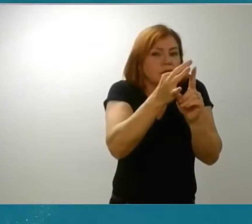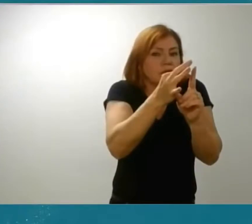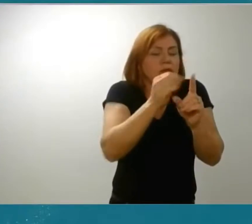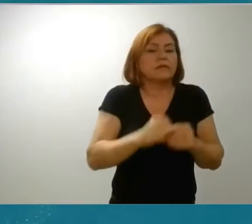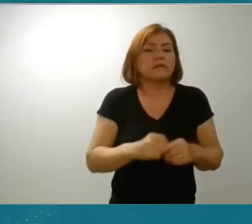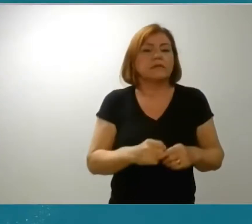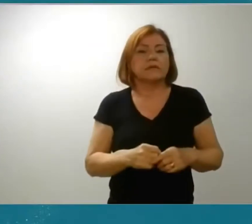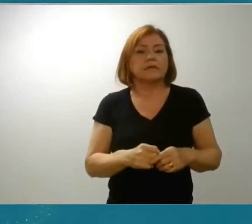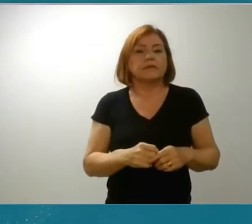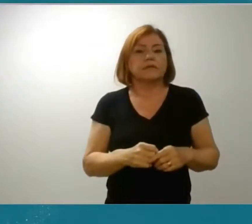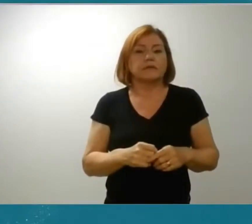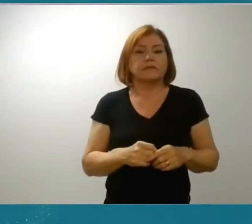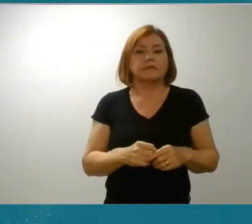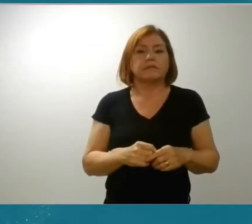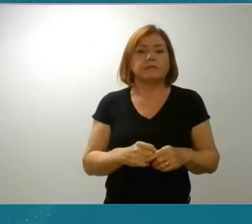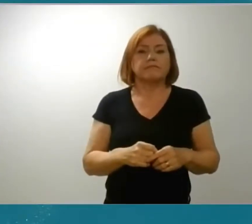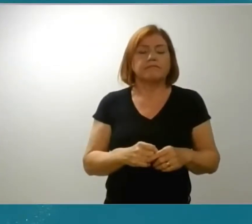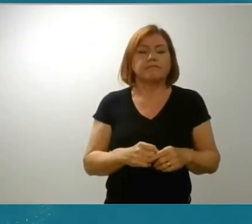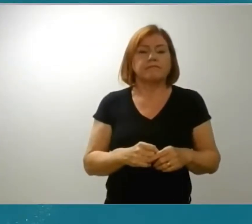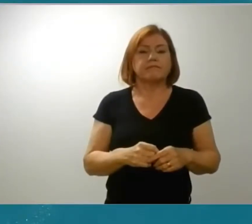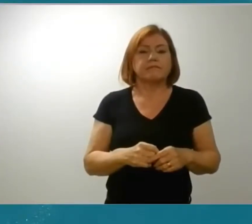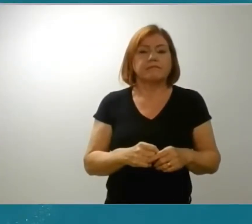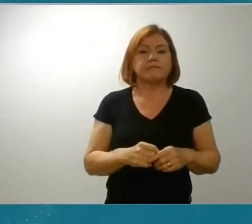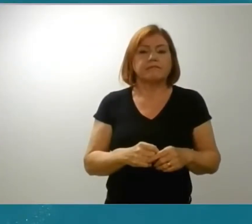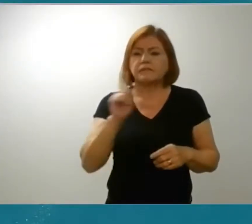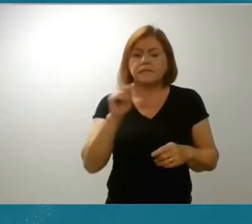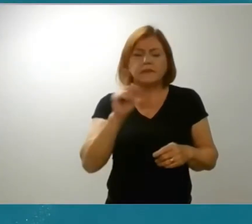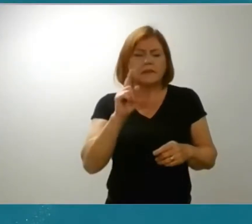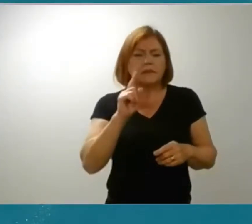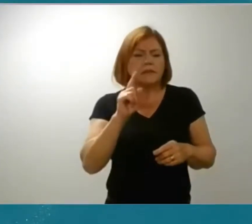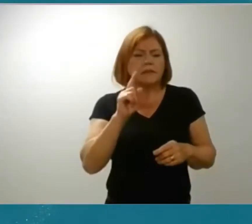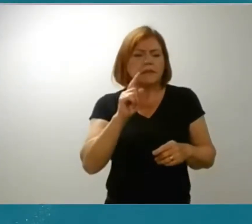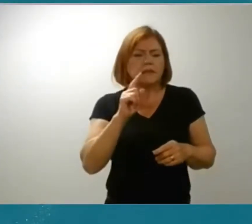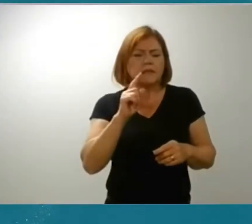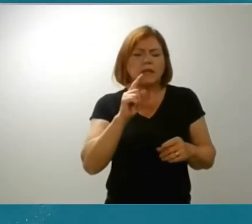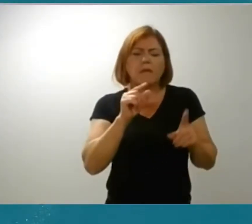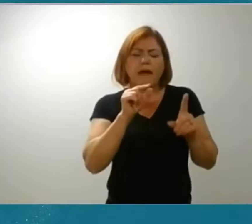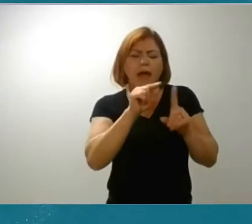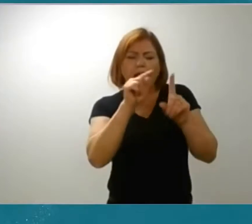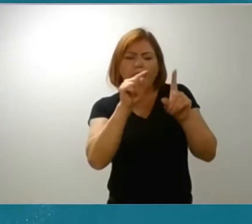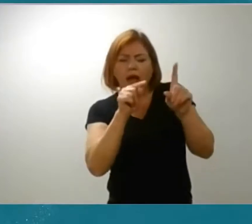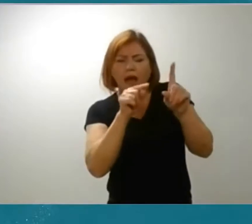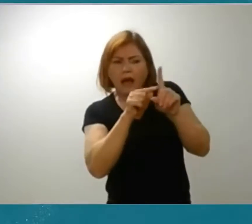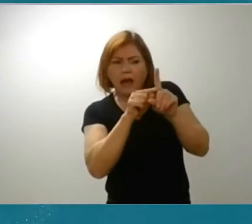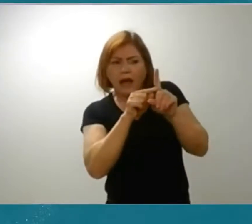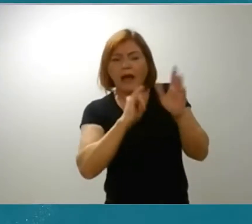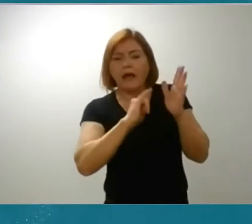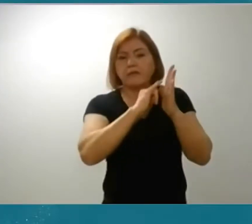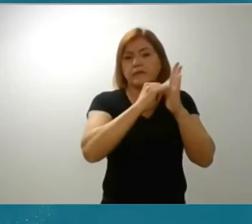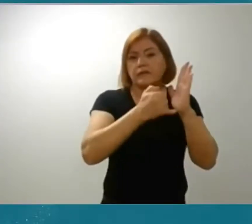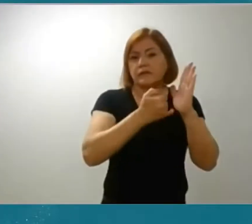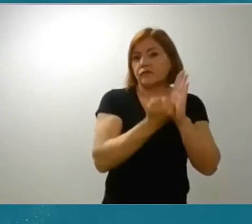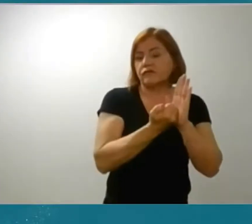Espírito Santo. Não é de José, é pelo Espírito Santo. No versículo